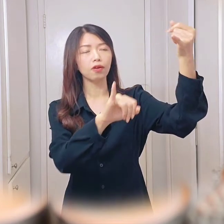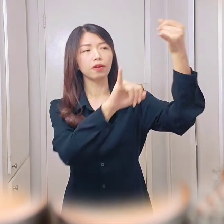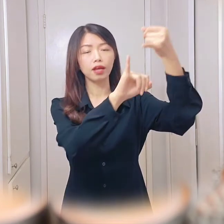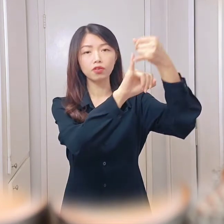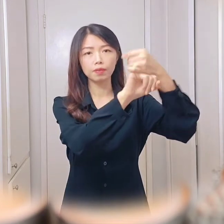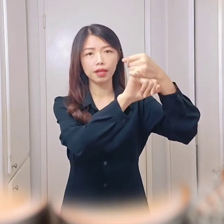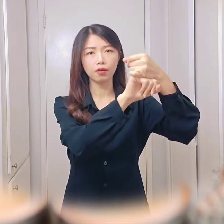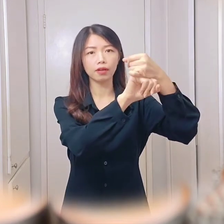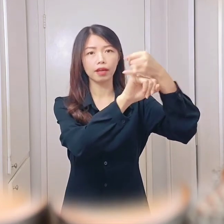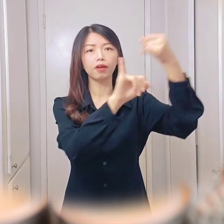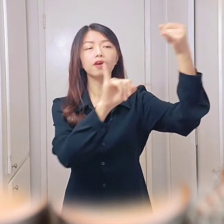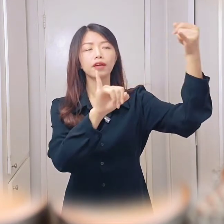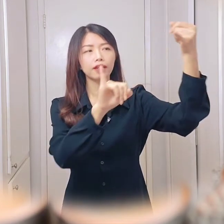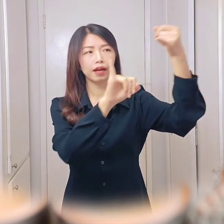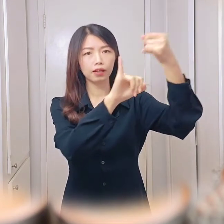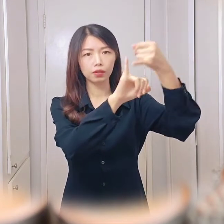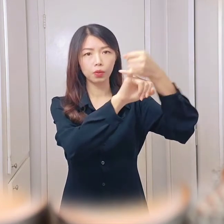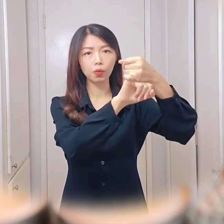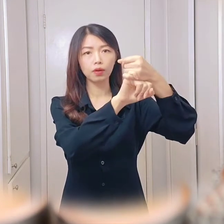위에서 이렇게 해주시면 될 것 같아요.